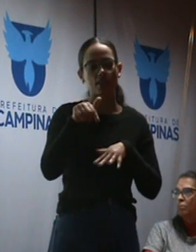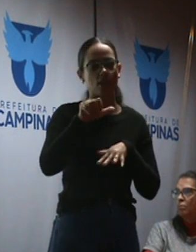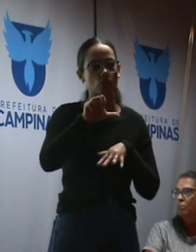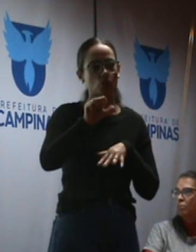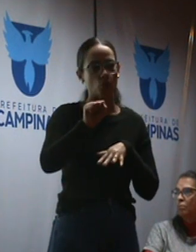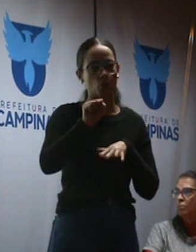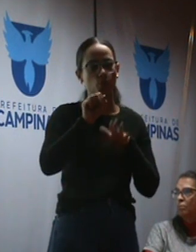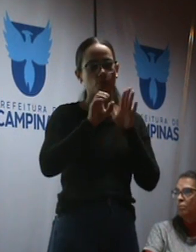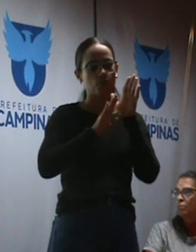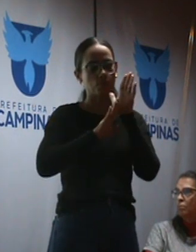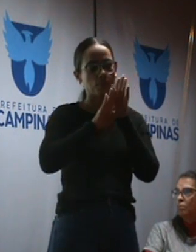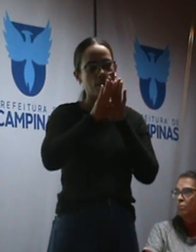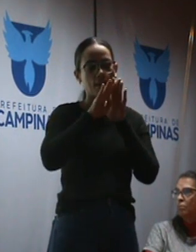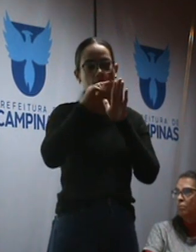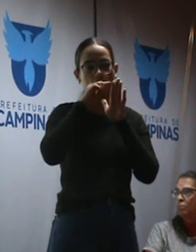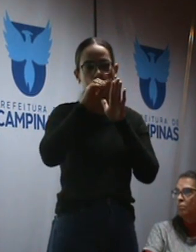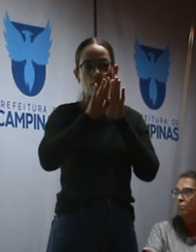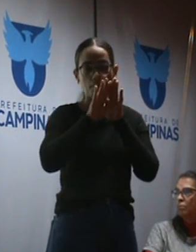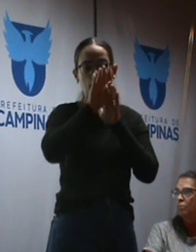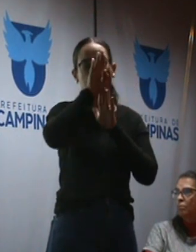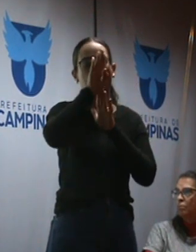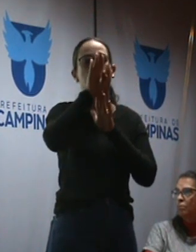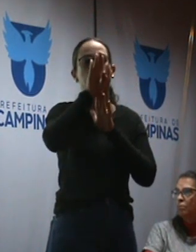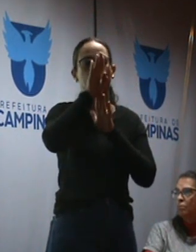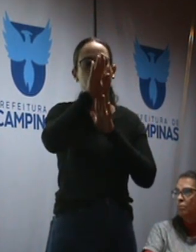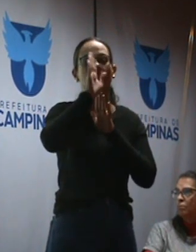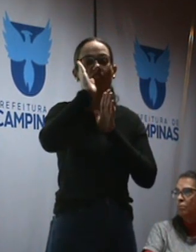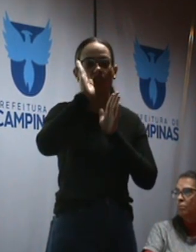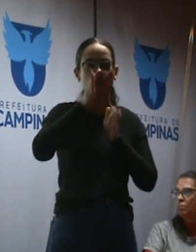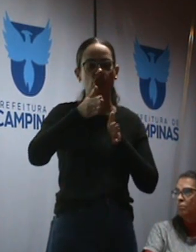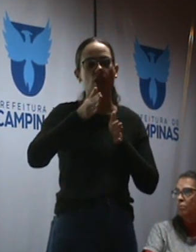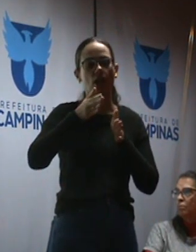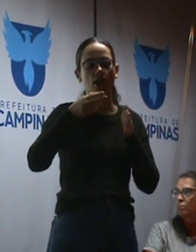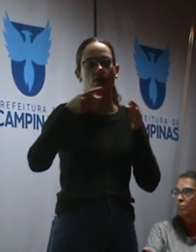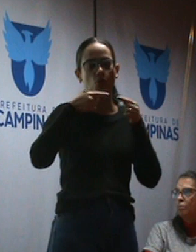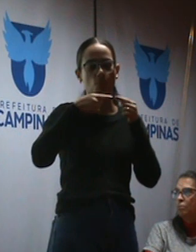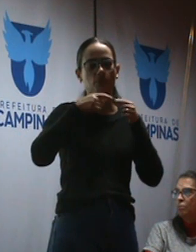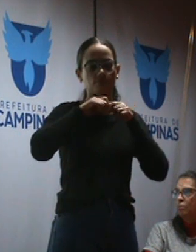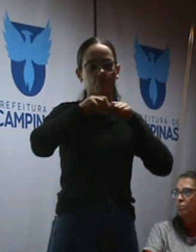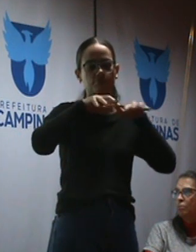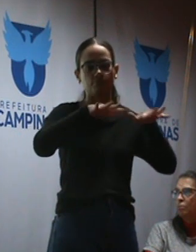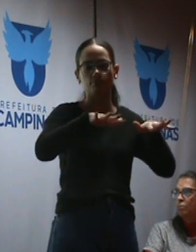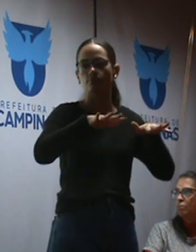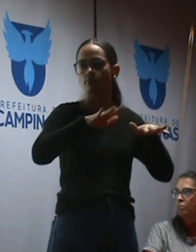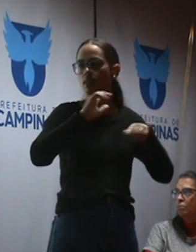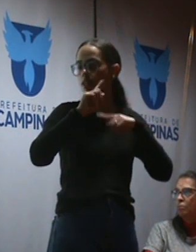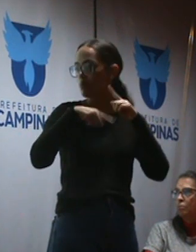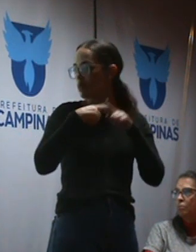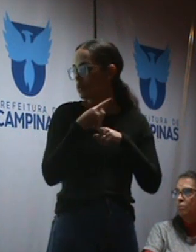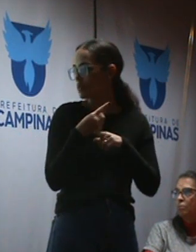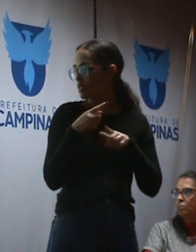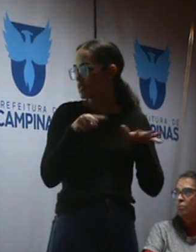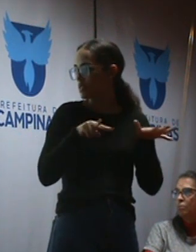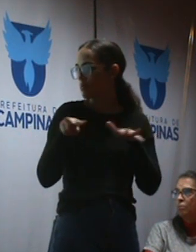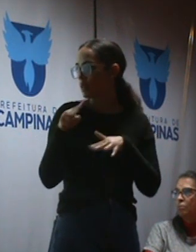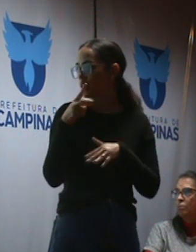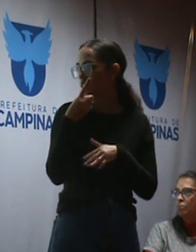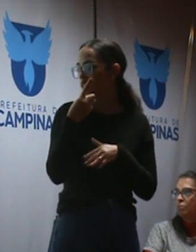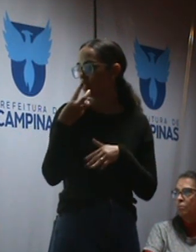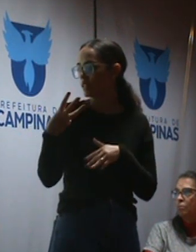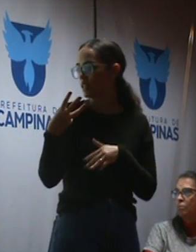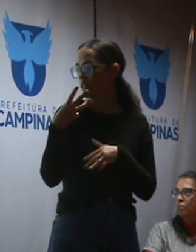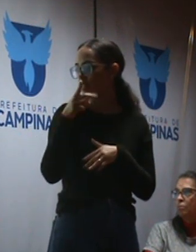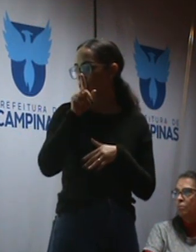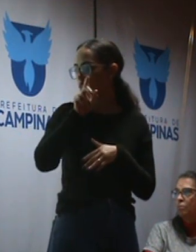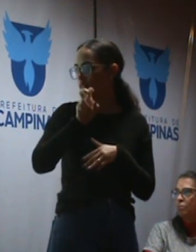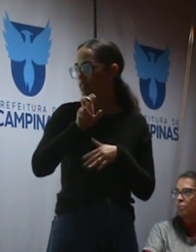limite esperado em vermelho e já entramos em situação de epidemia, né? Onde a gente seguiu até mais ou menos a semana 13 também, 15,